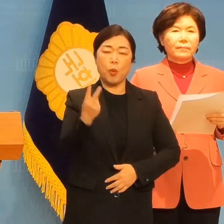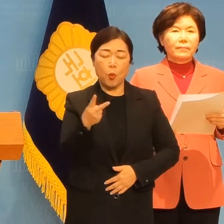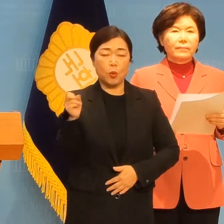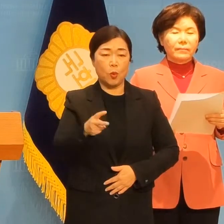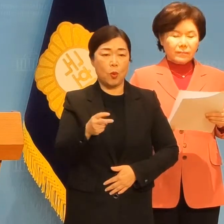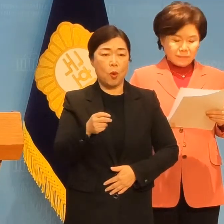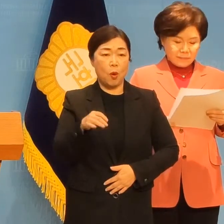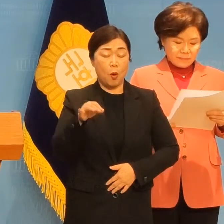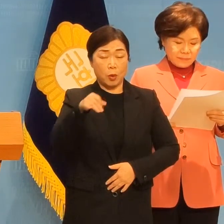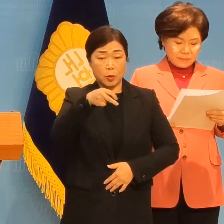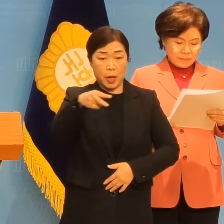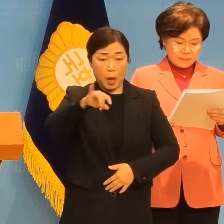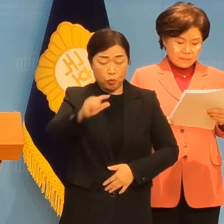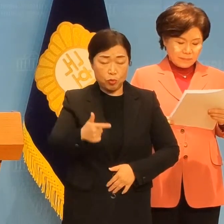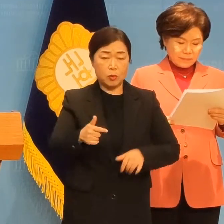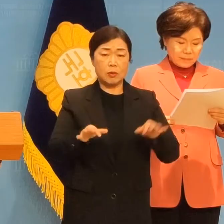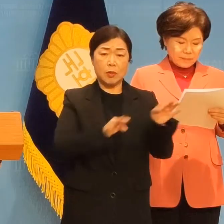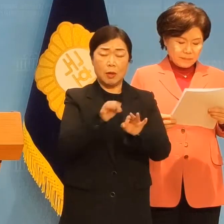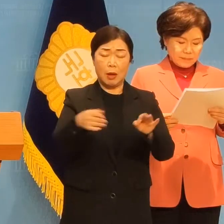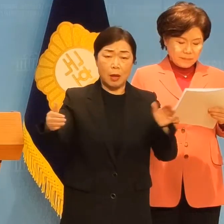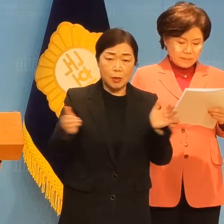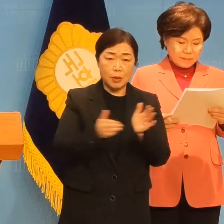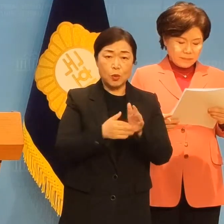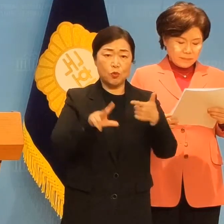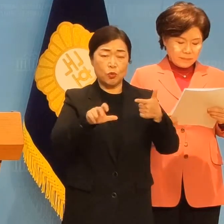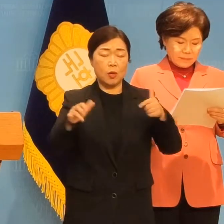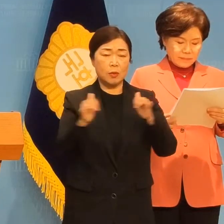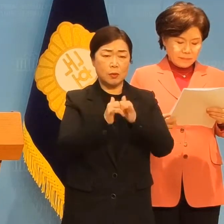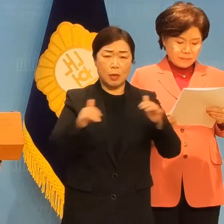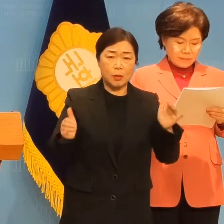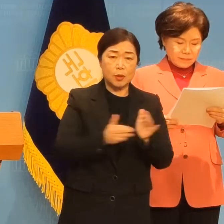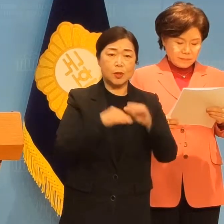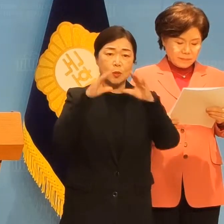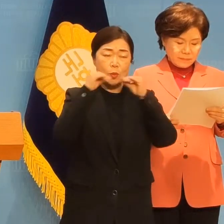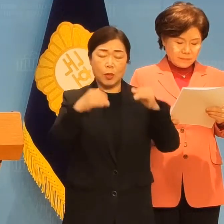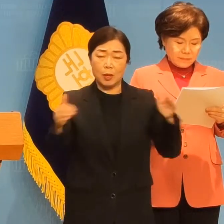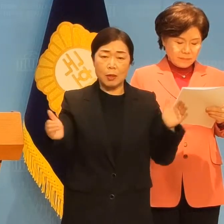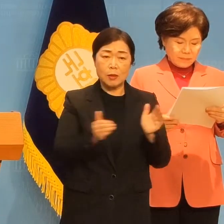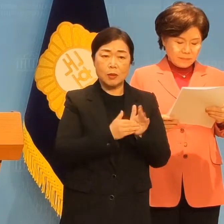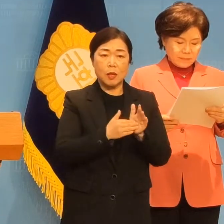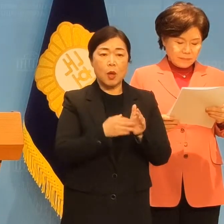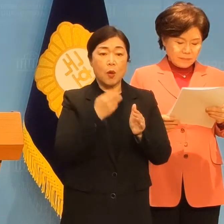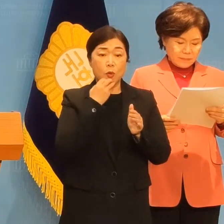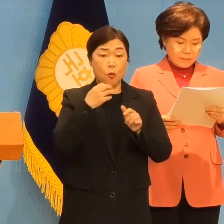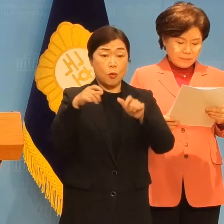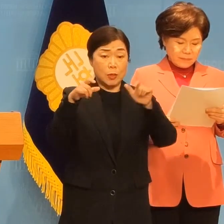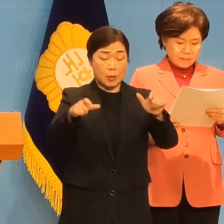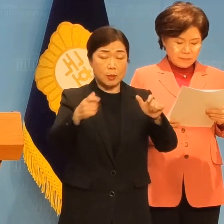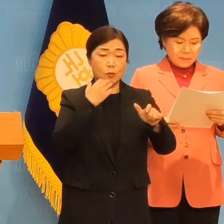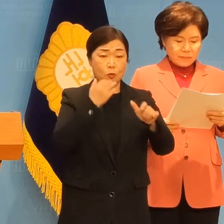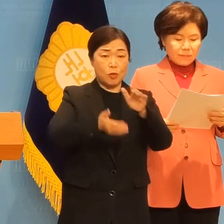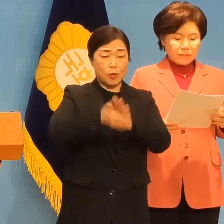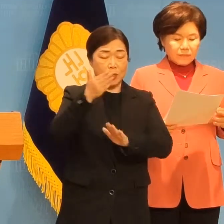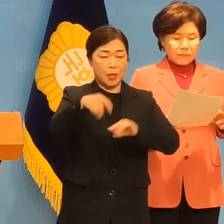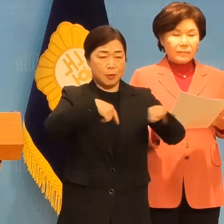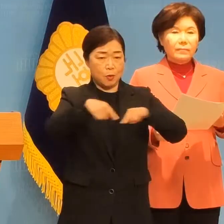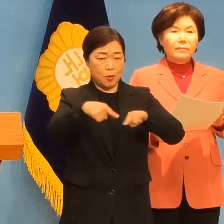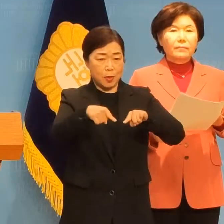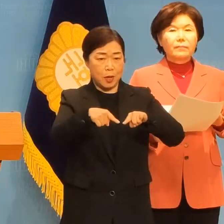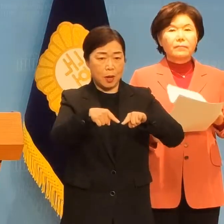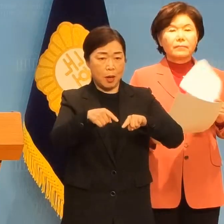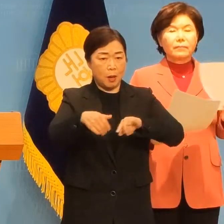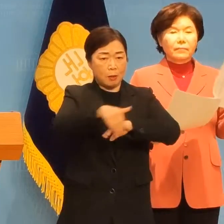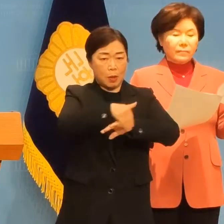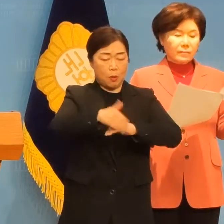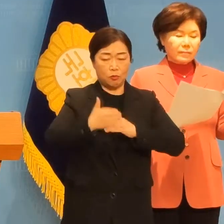6.25 참전국을 기리는 감사의 정원까지 서울시의 정책이 있는 곳만 쫓아다니며 오세훈 시장